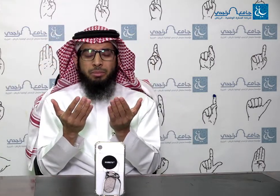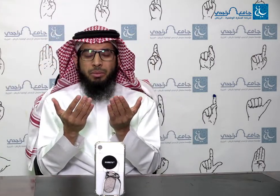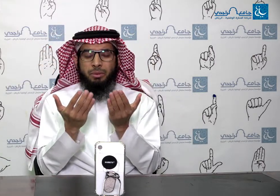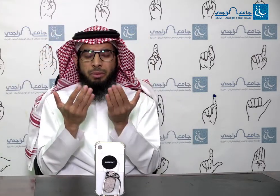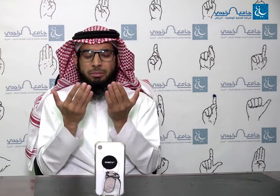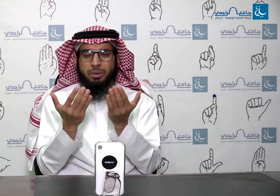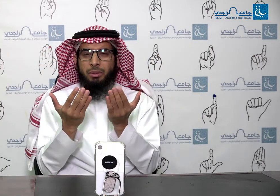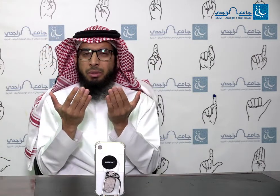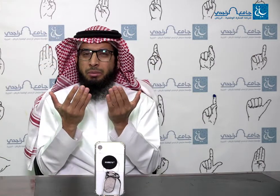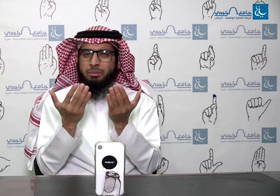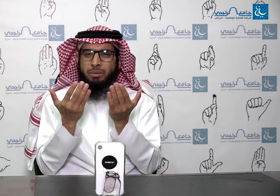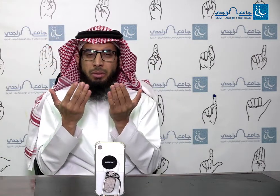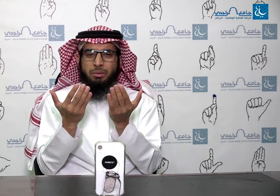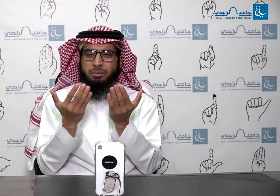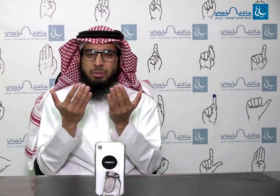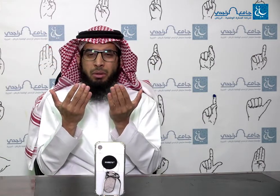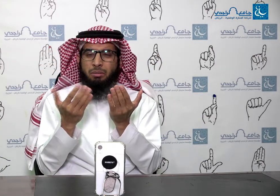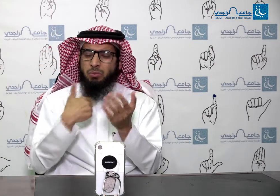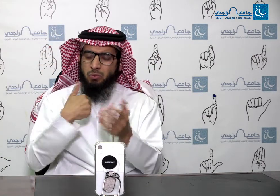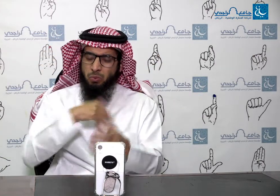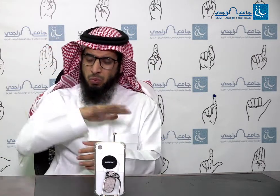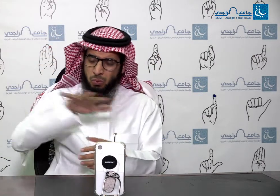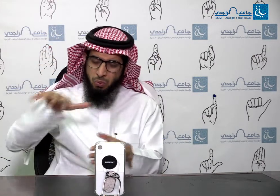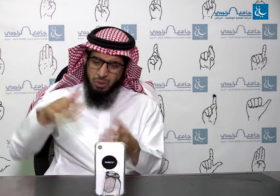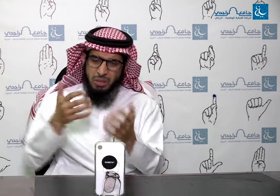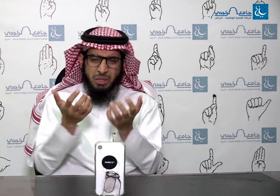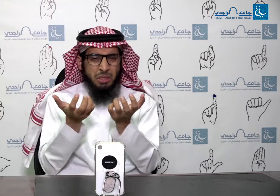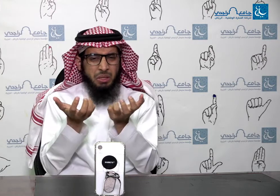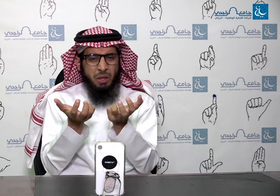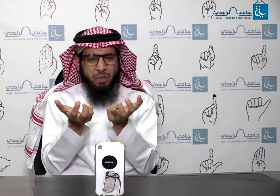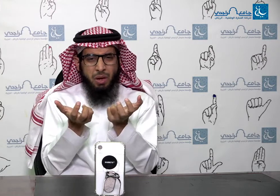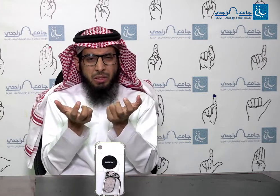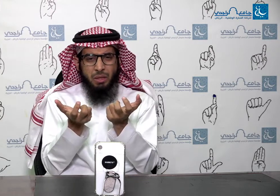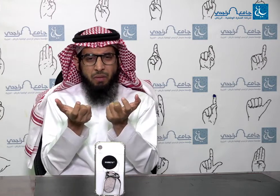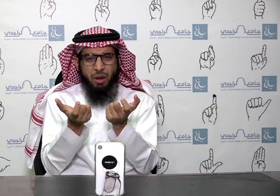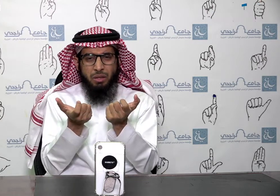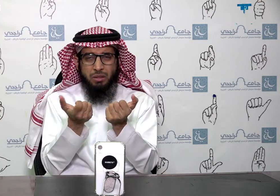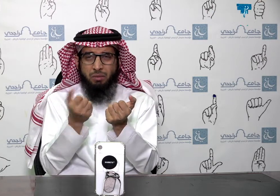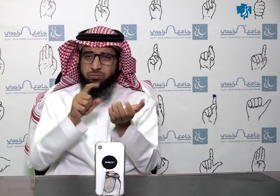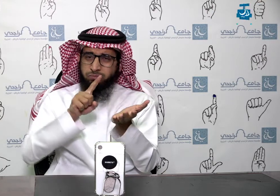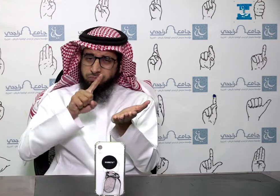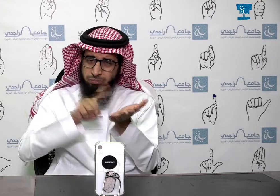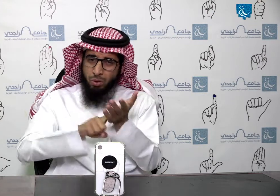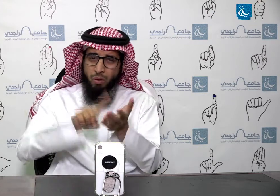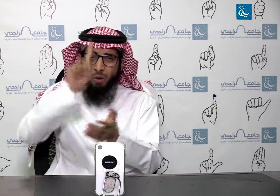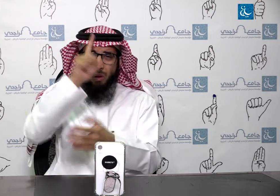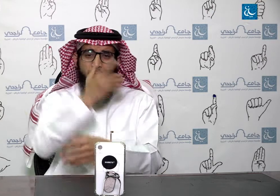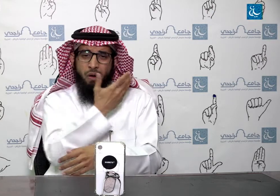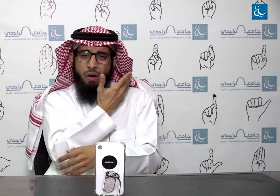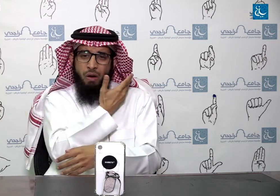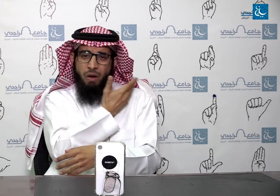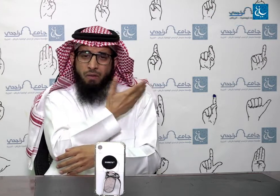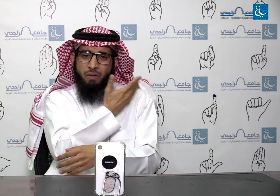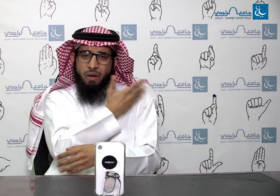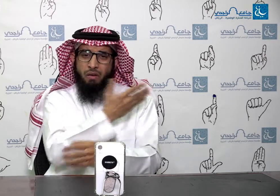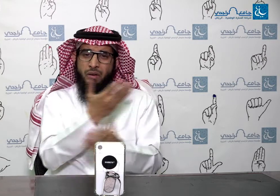إنا نستغفرك إنك كنت غفارا، فأرسل السماء